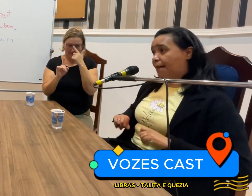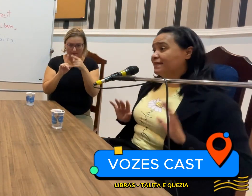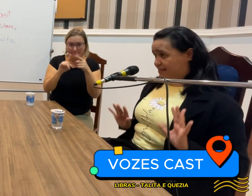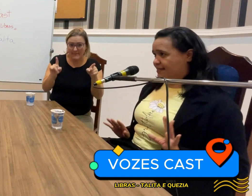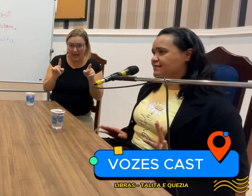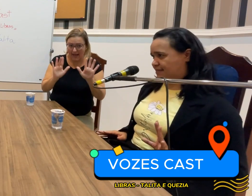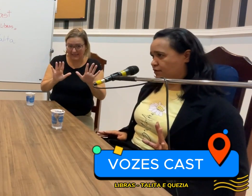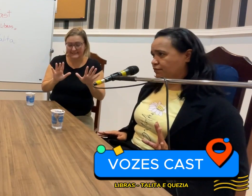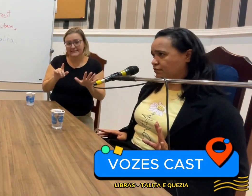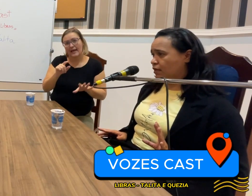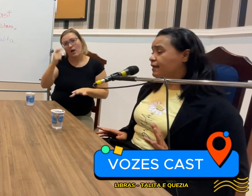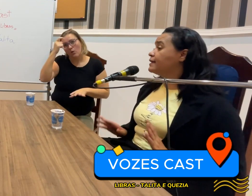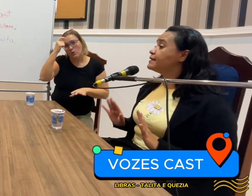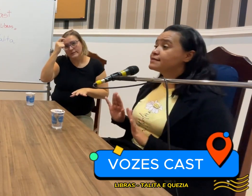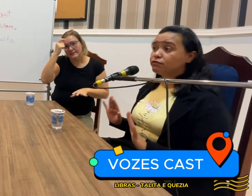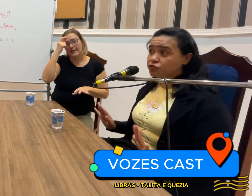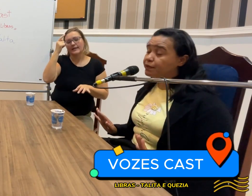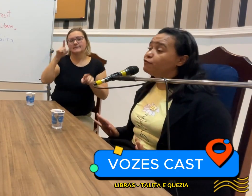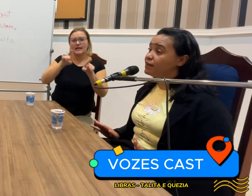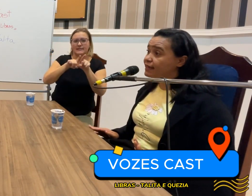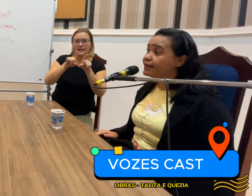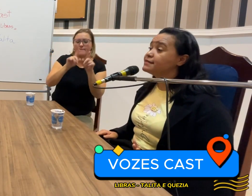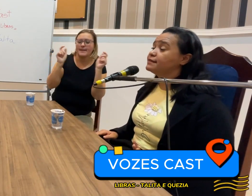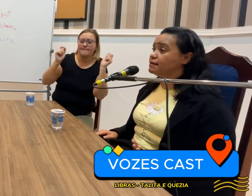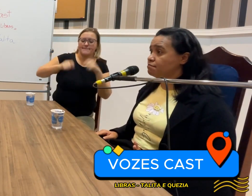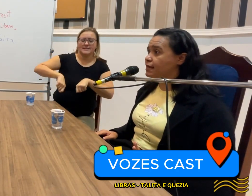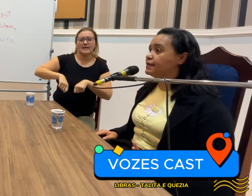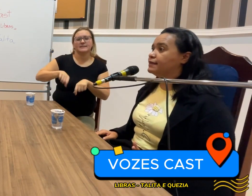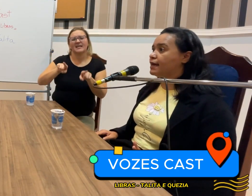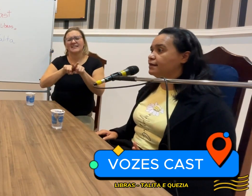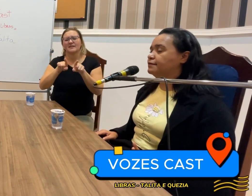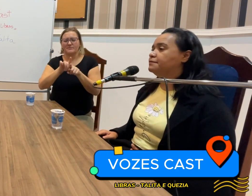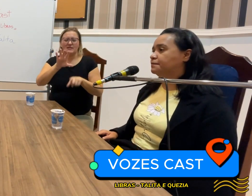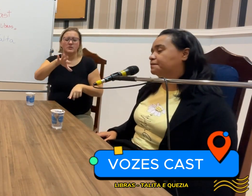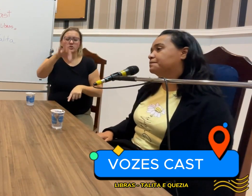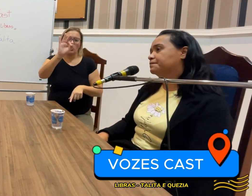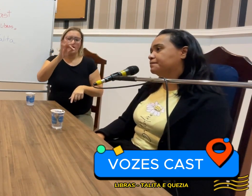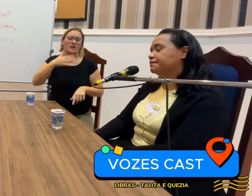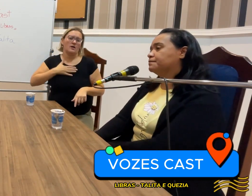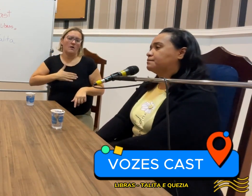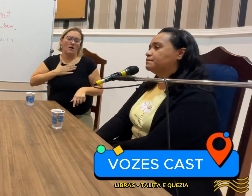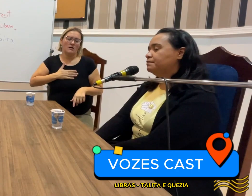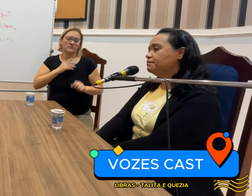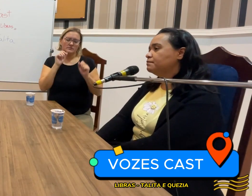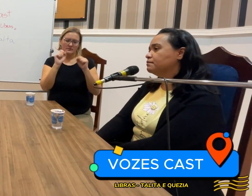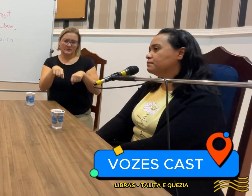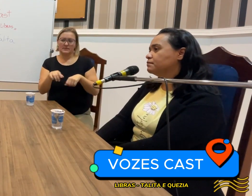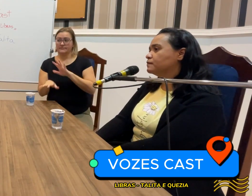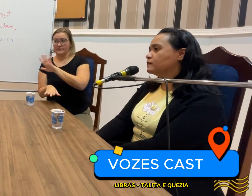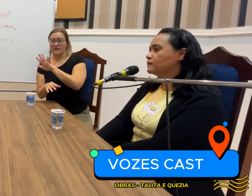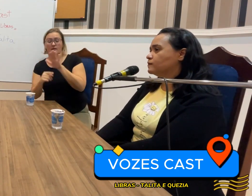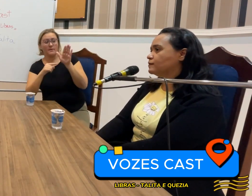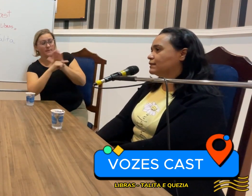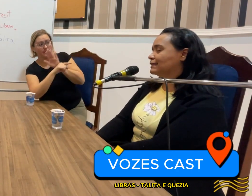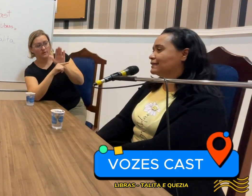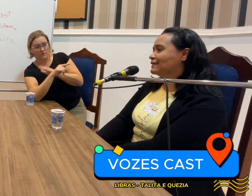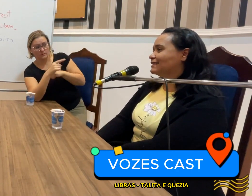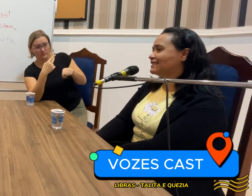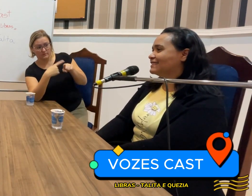de capacitação. Sim, e questão de preferência também, né? De gosto. Eu pergunto isso porque, às vezes, a